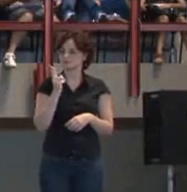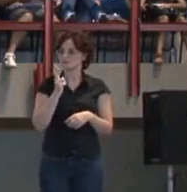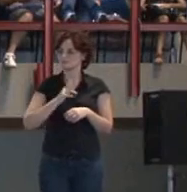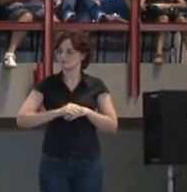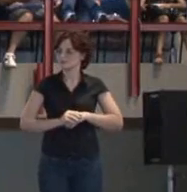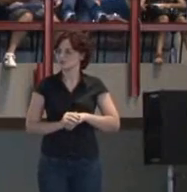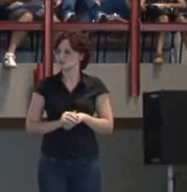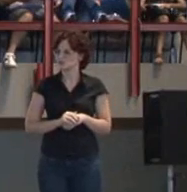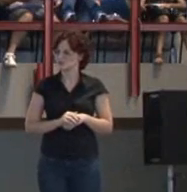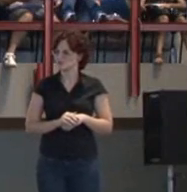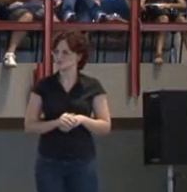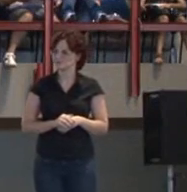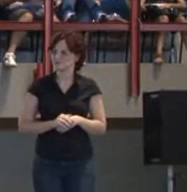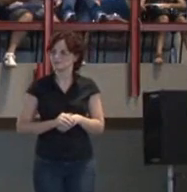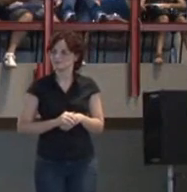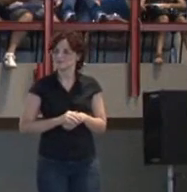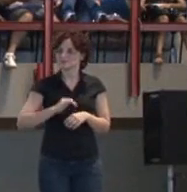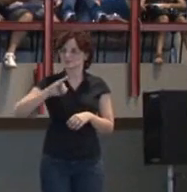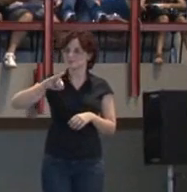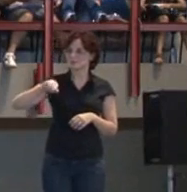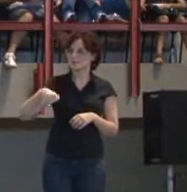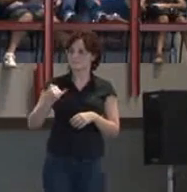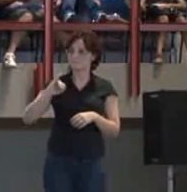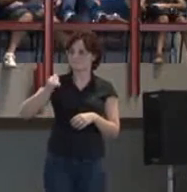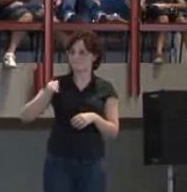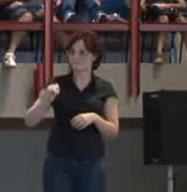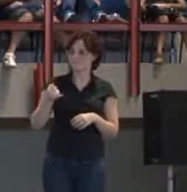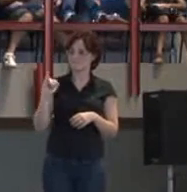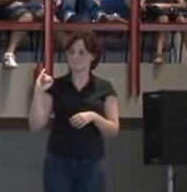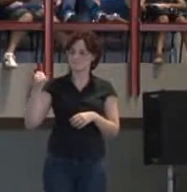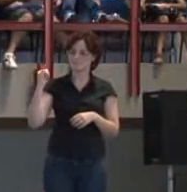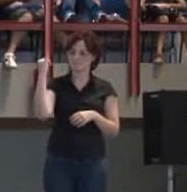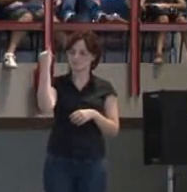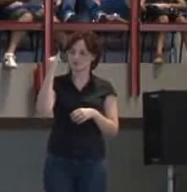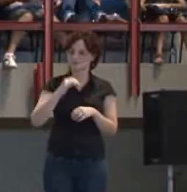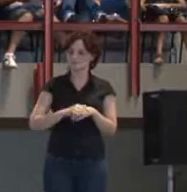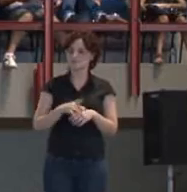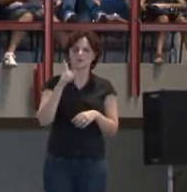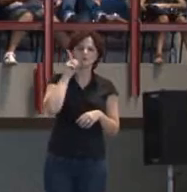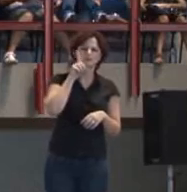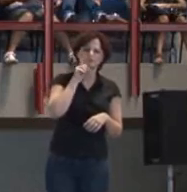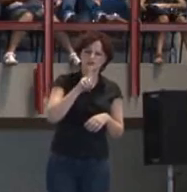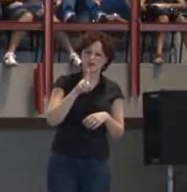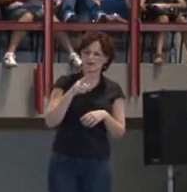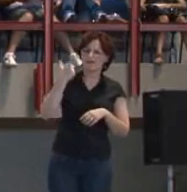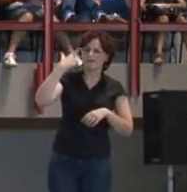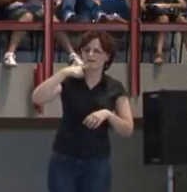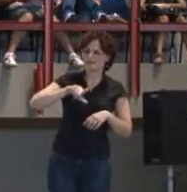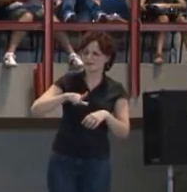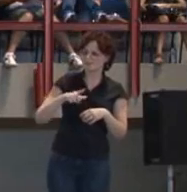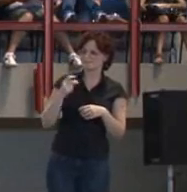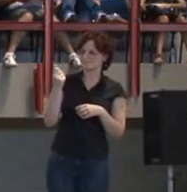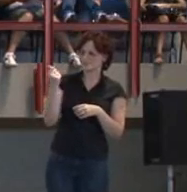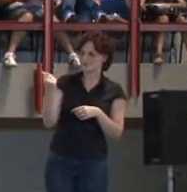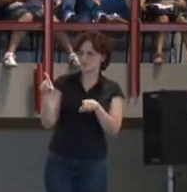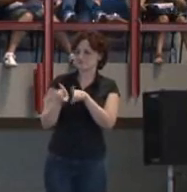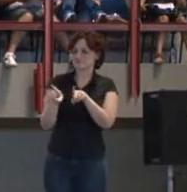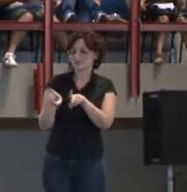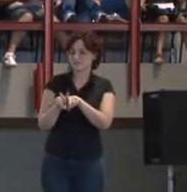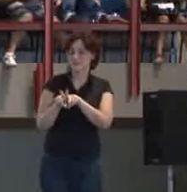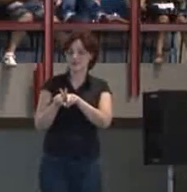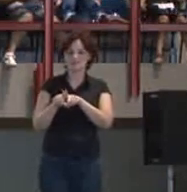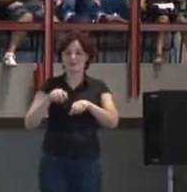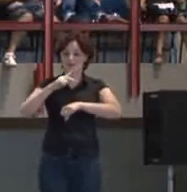muito dinheiro na guerra eles não só ganharam dinheiro como foi um sucesso nenhum desses países aí se tornou